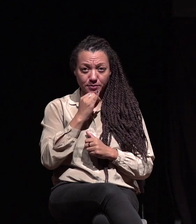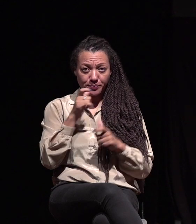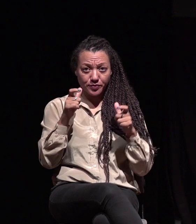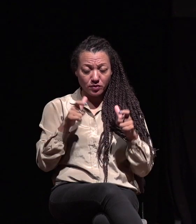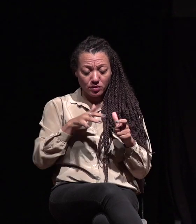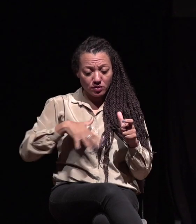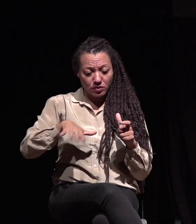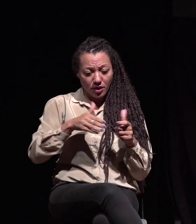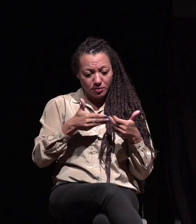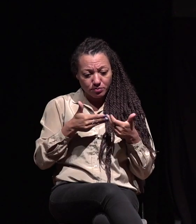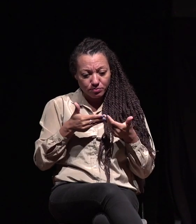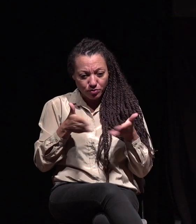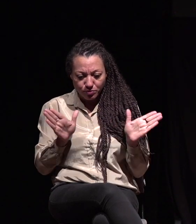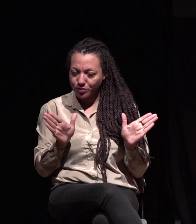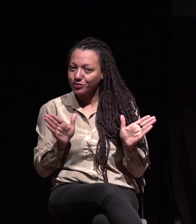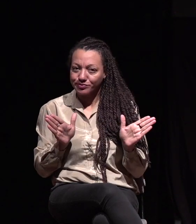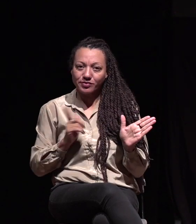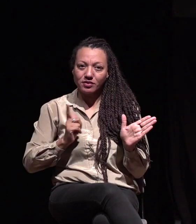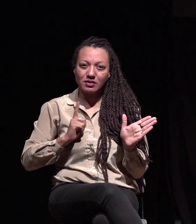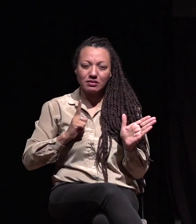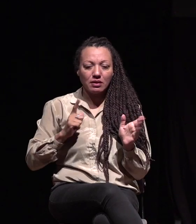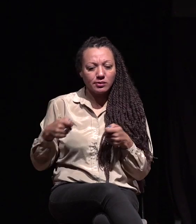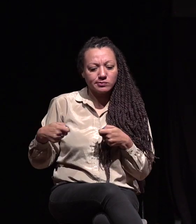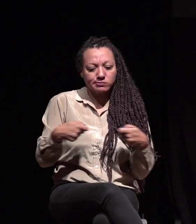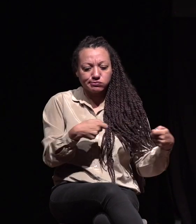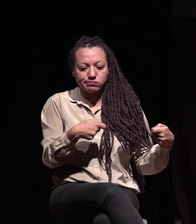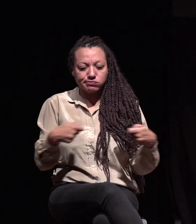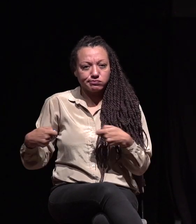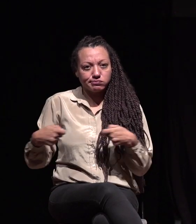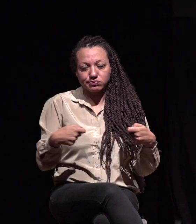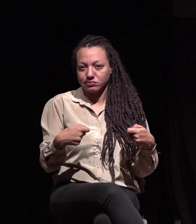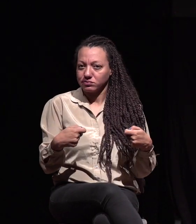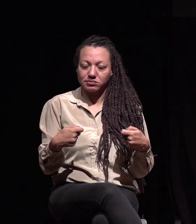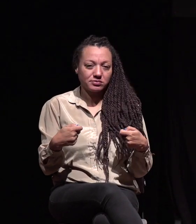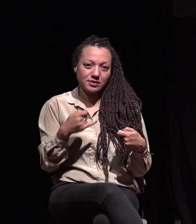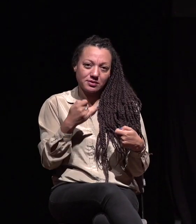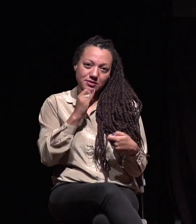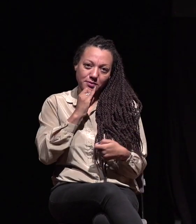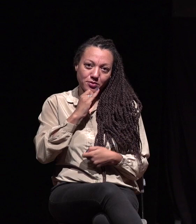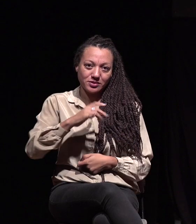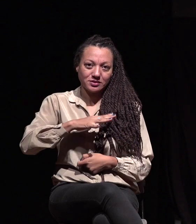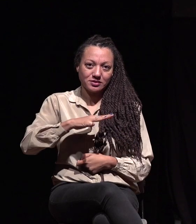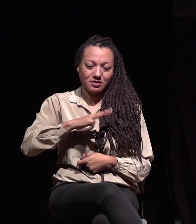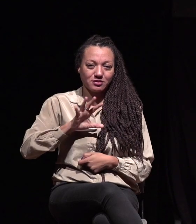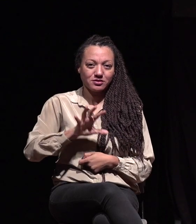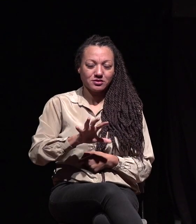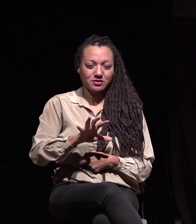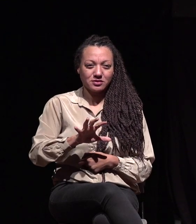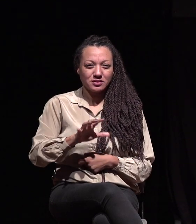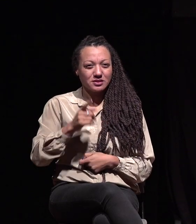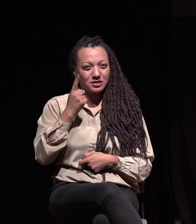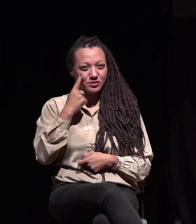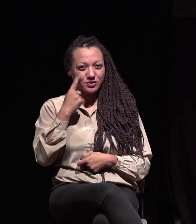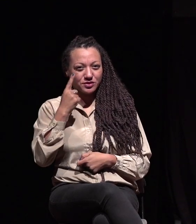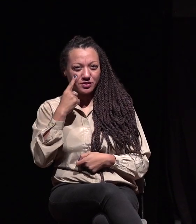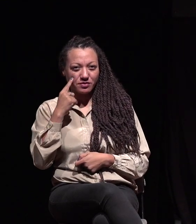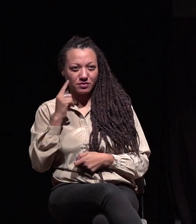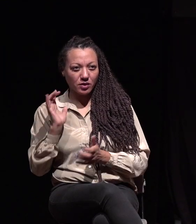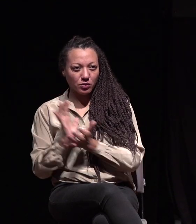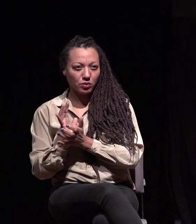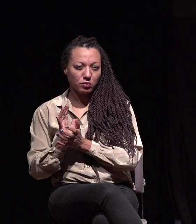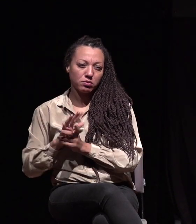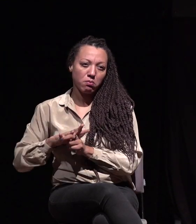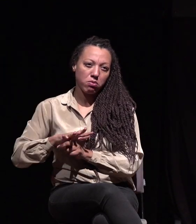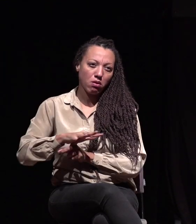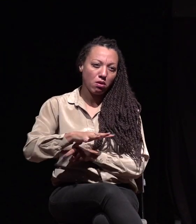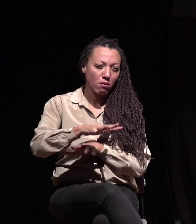é o lugar do conflito, a cidade é o lugar do conflito. Então, quando a gente vê as oposições ocupando os espaços, aquelas